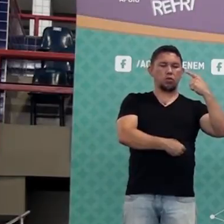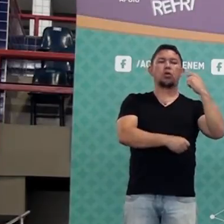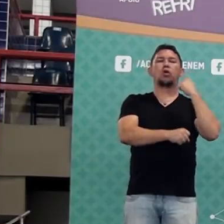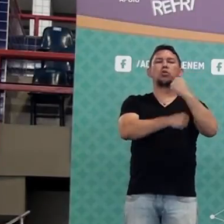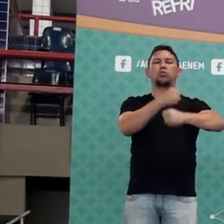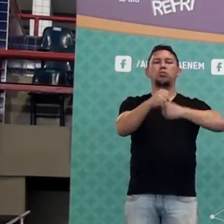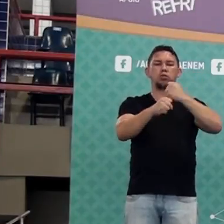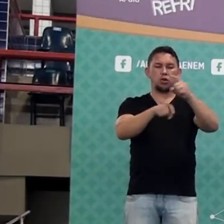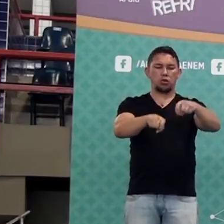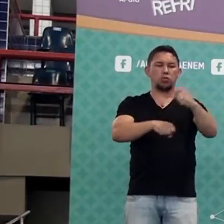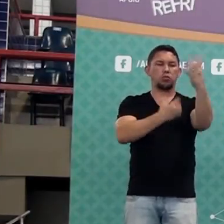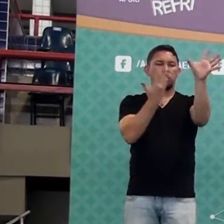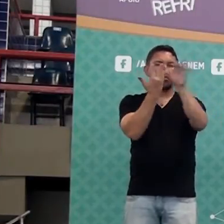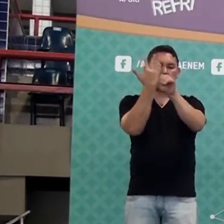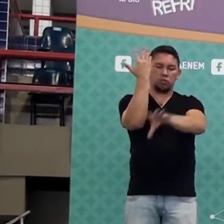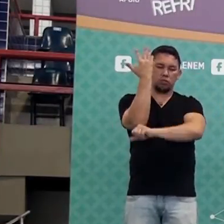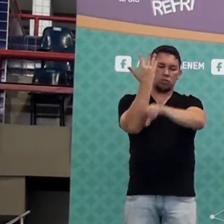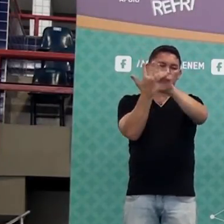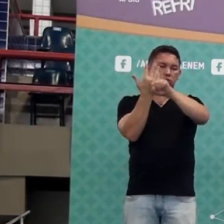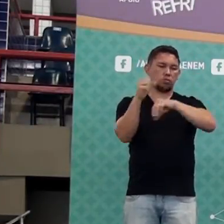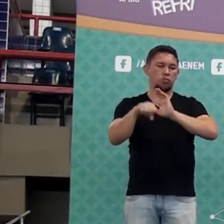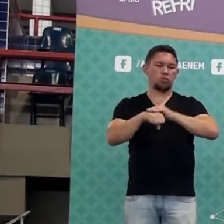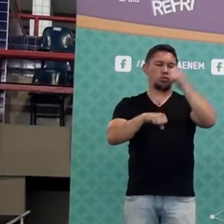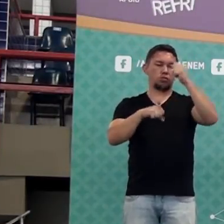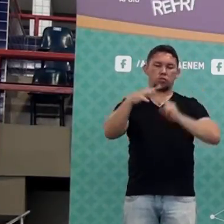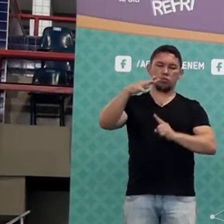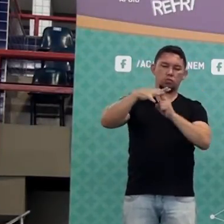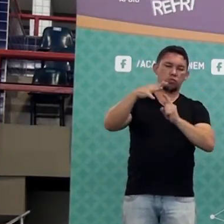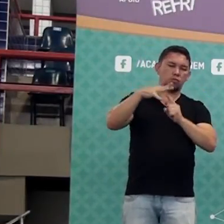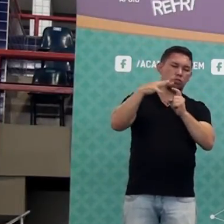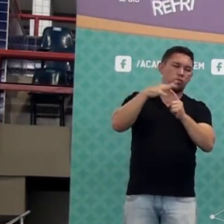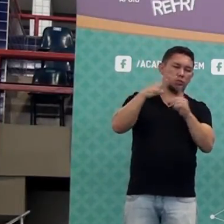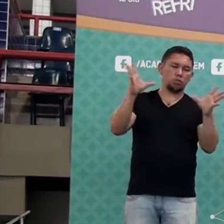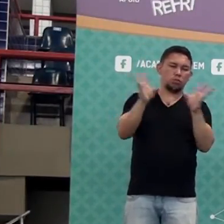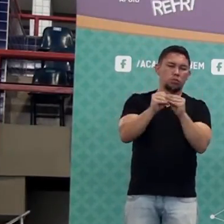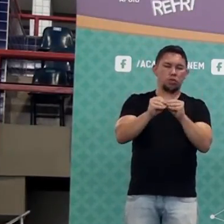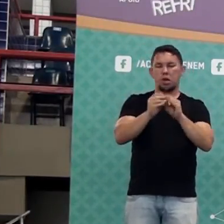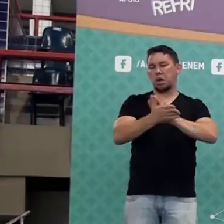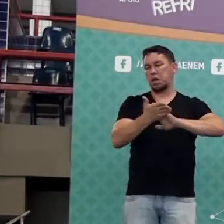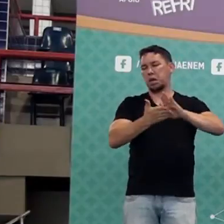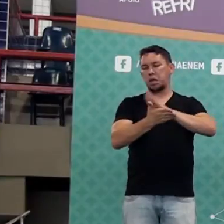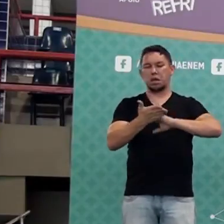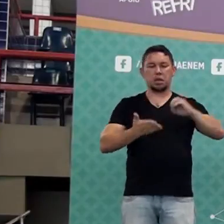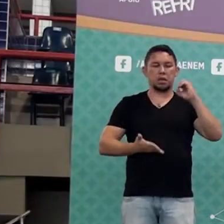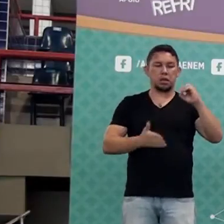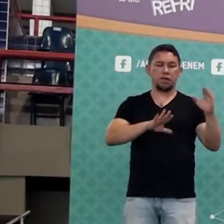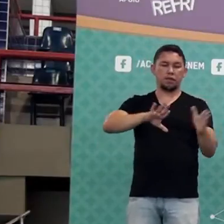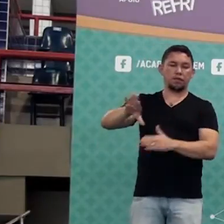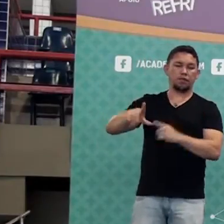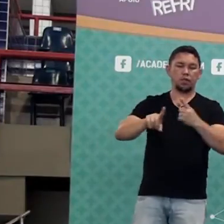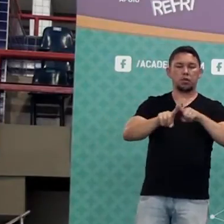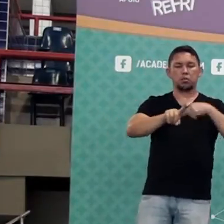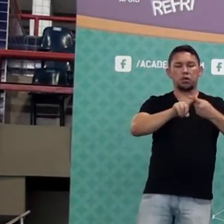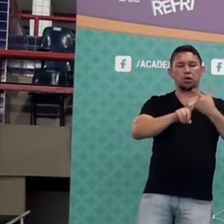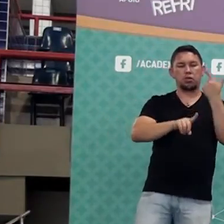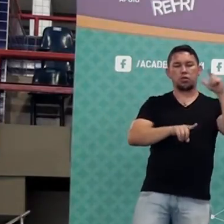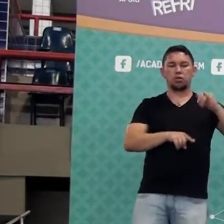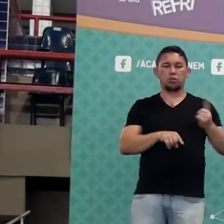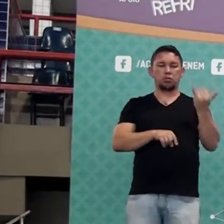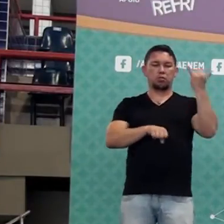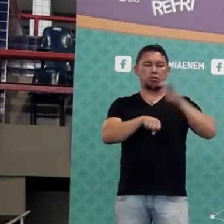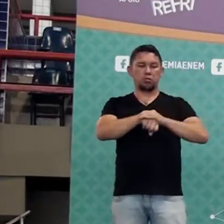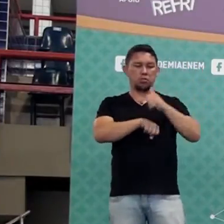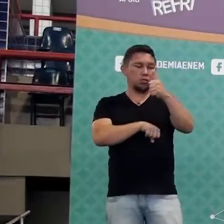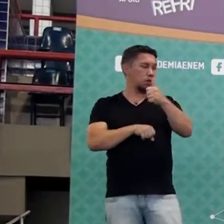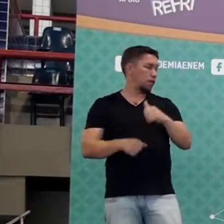processo de fotossíntese, então o impacto de efeito estufa é praticamente zero, tá? Outra vantagem.